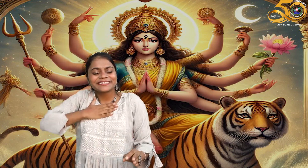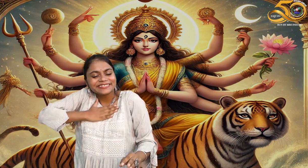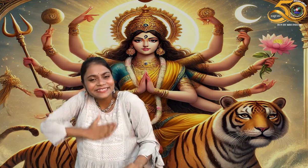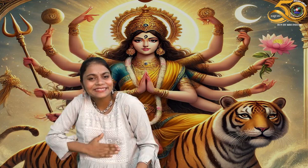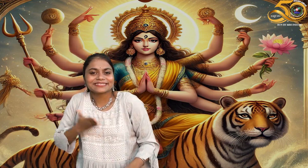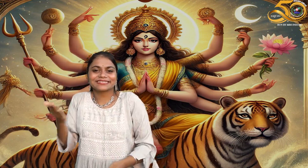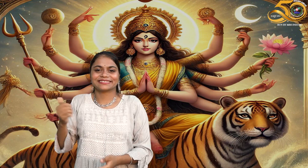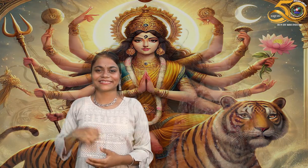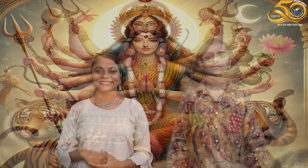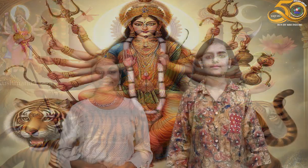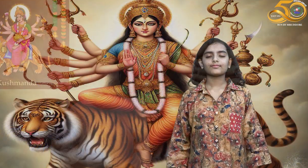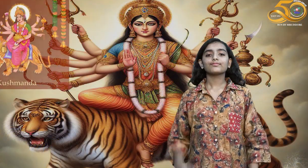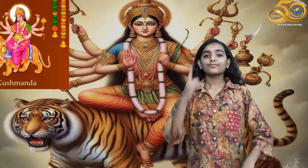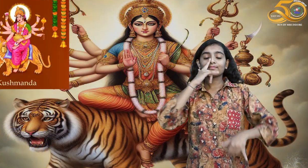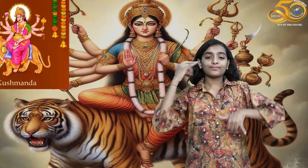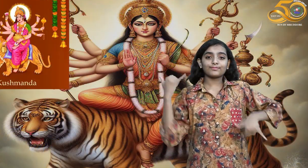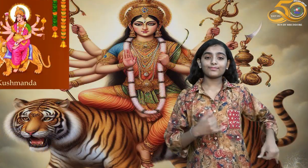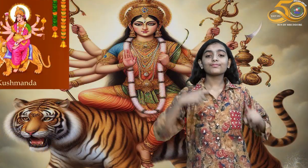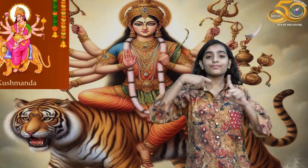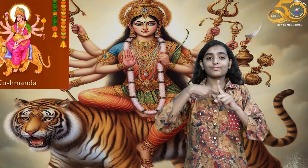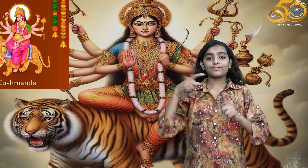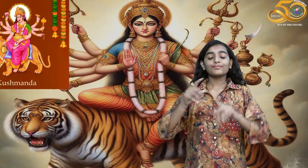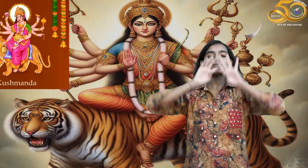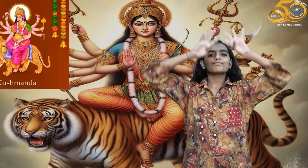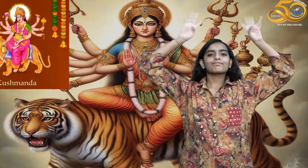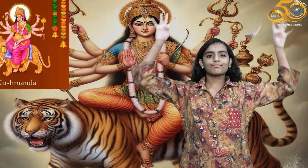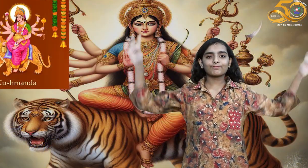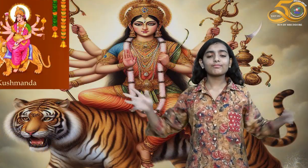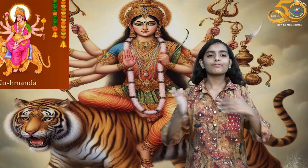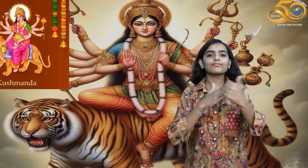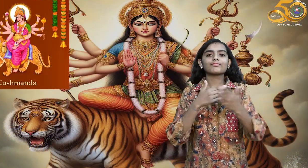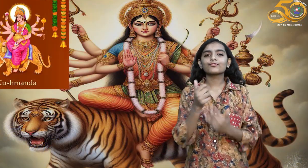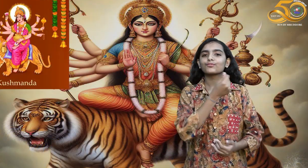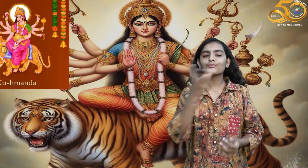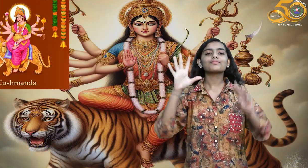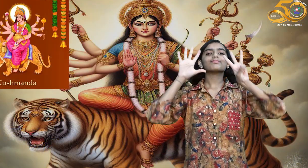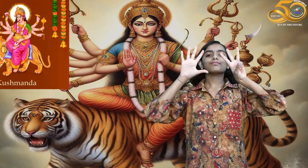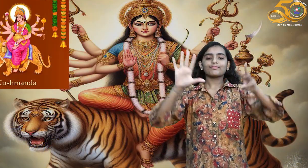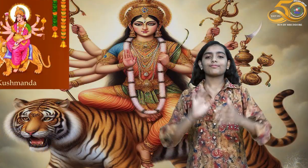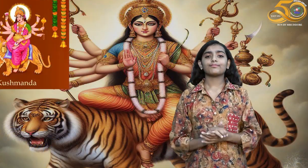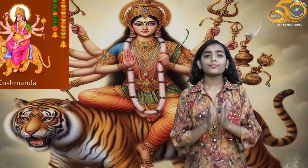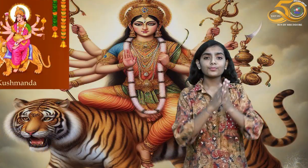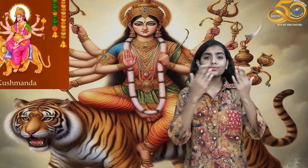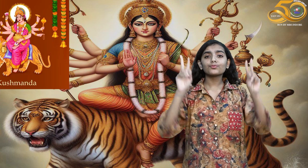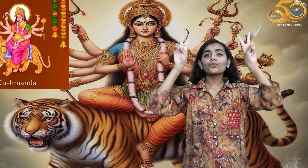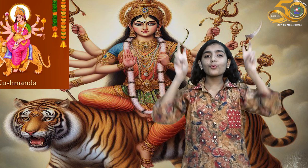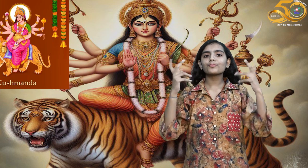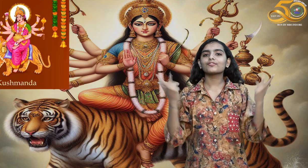बने रहना चाहिए नवरात्र का चोथा दिल मा कुश्मांडा को समर्पित किया जाता है मा कुश्मांडा की आणड